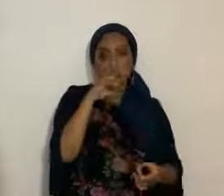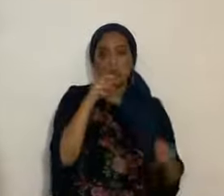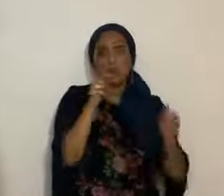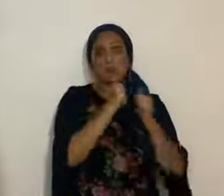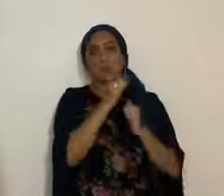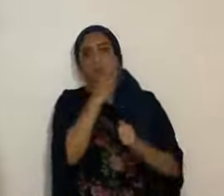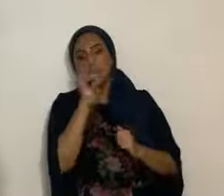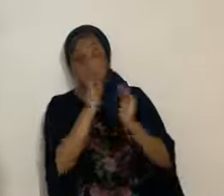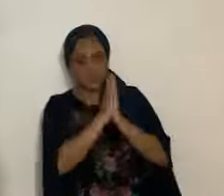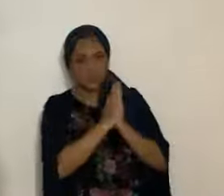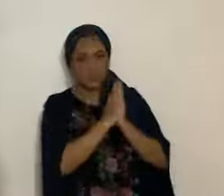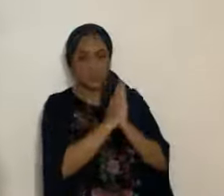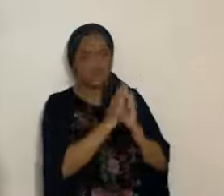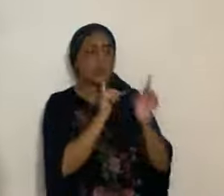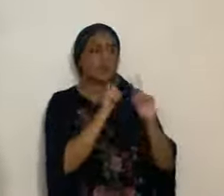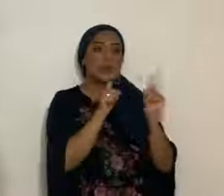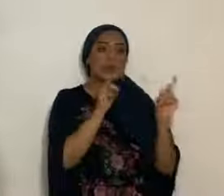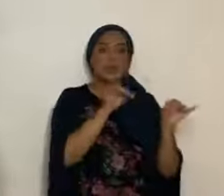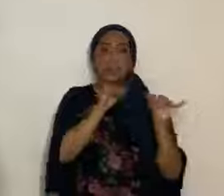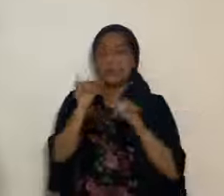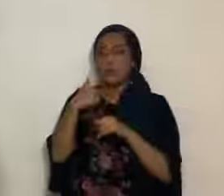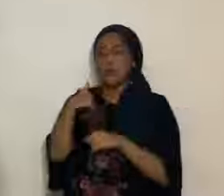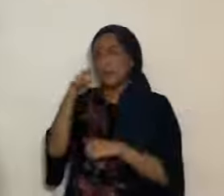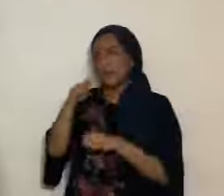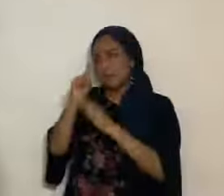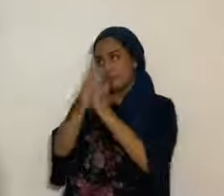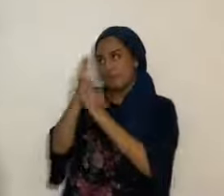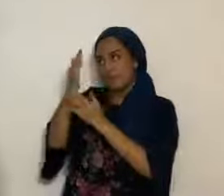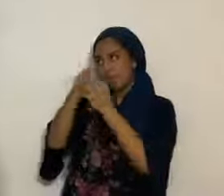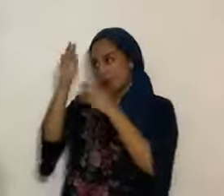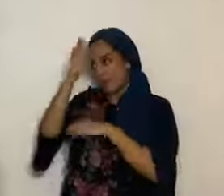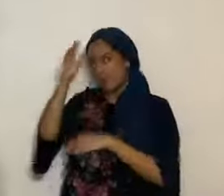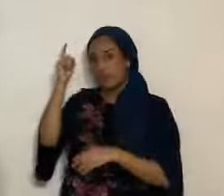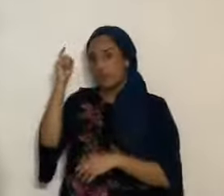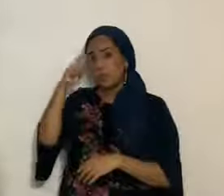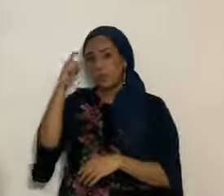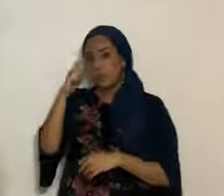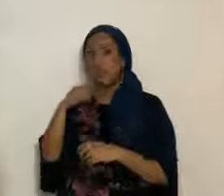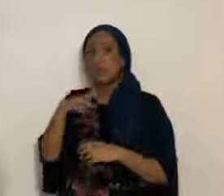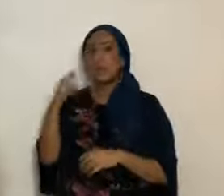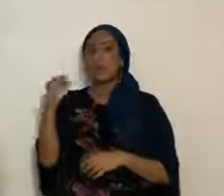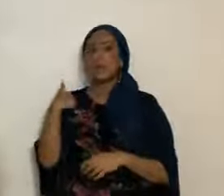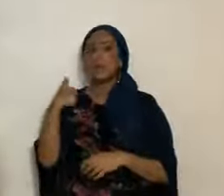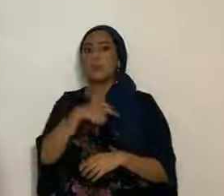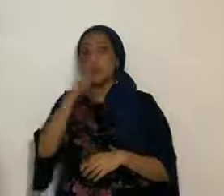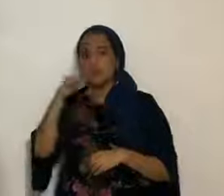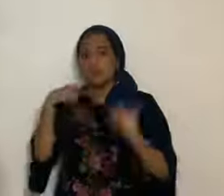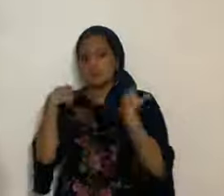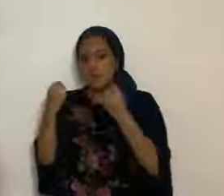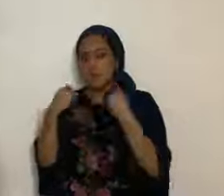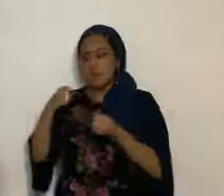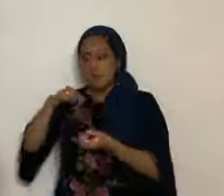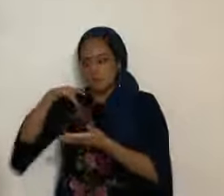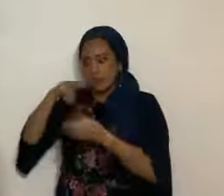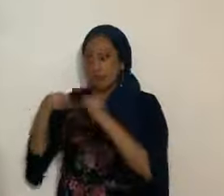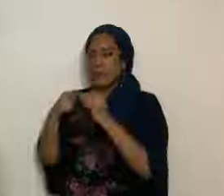y oración, sino también debemos pedir al Eterno sabiduría y debemos esmerarnos en el estudio de la palabra, como está